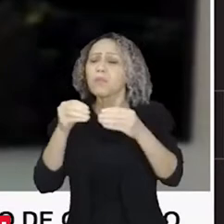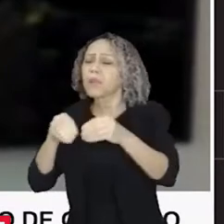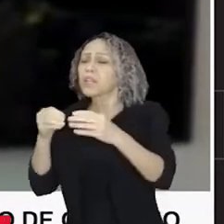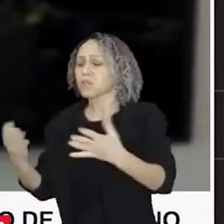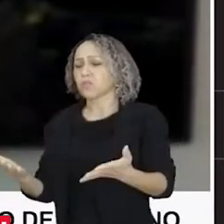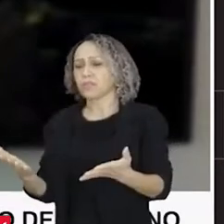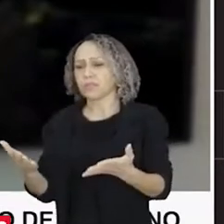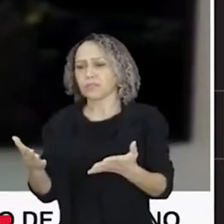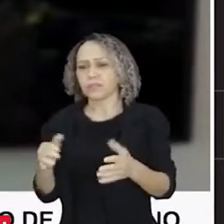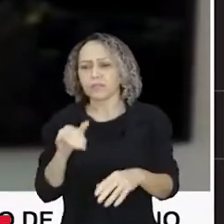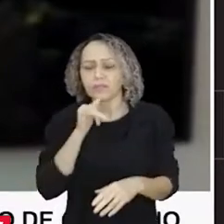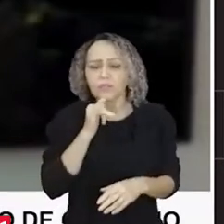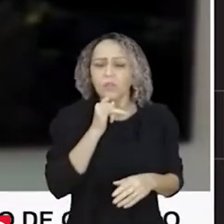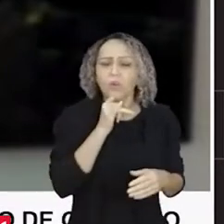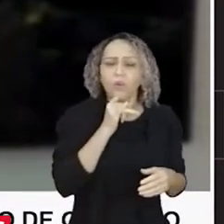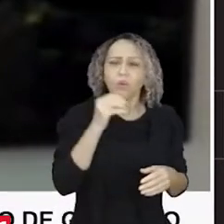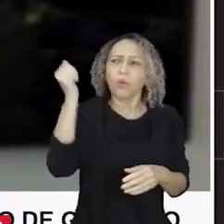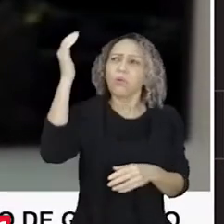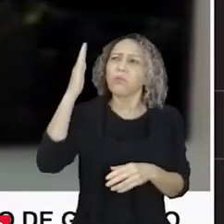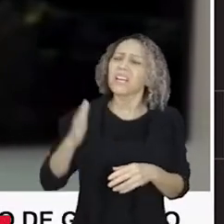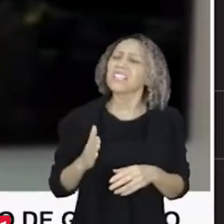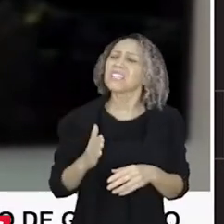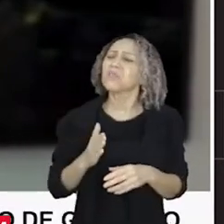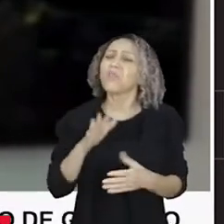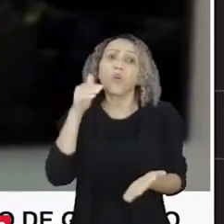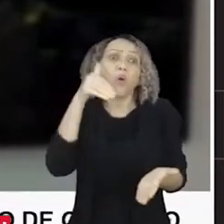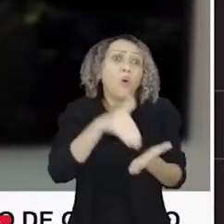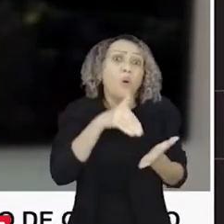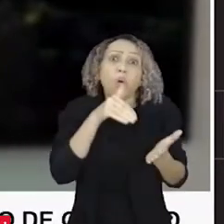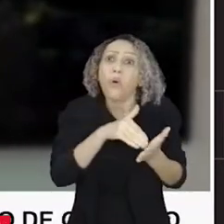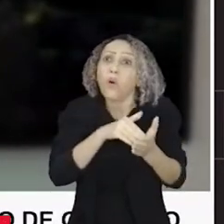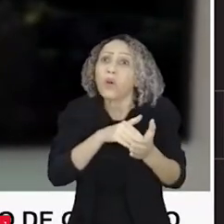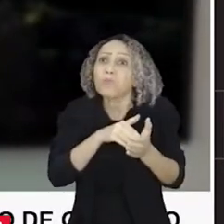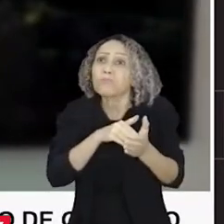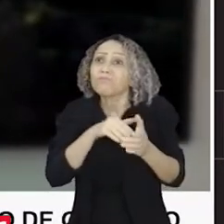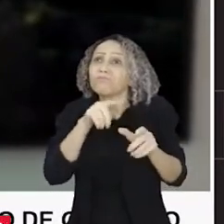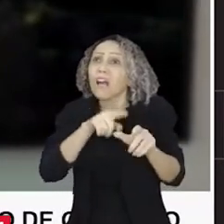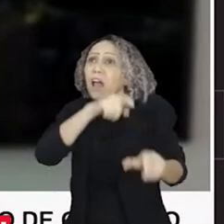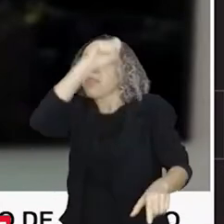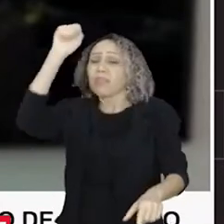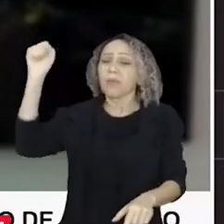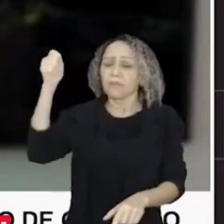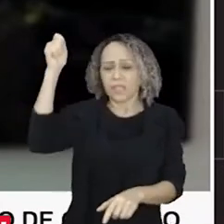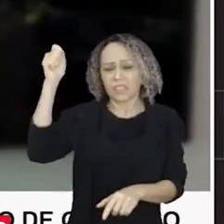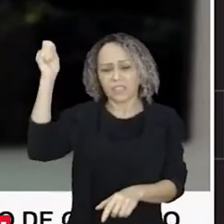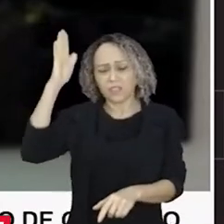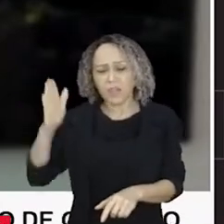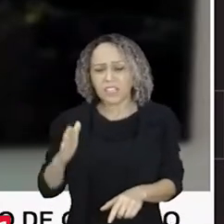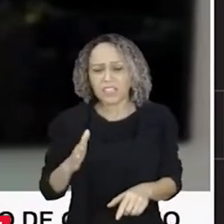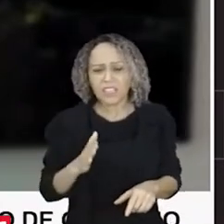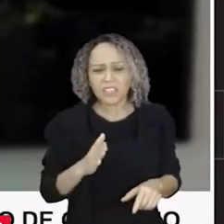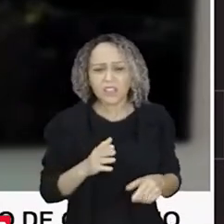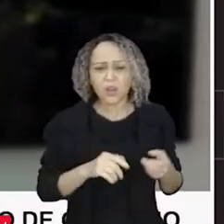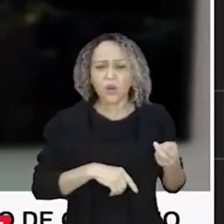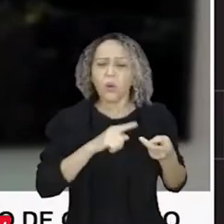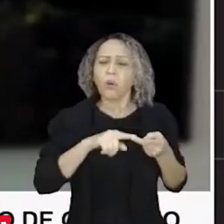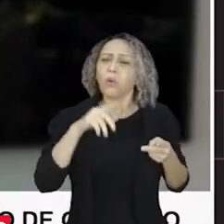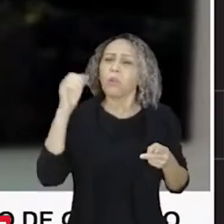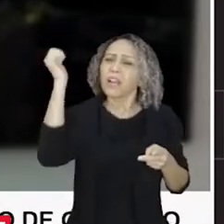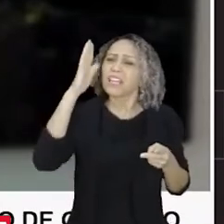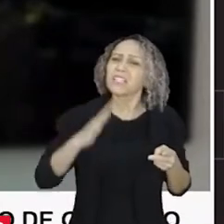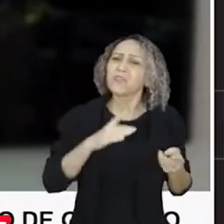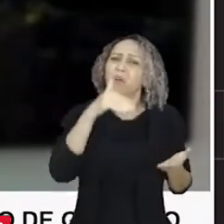a independência, foi o último a ter uma universidade. Ok? Eu já te falei isso. O Peru teve a sua